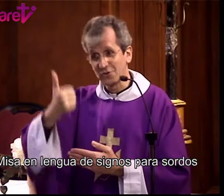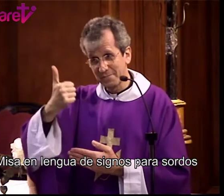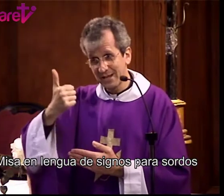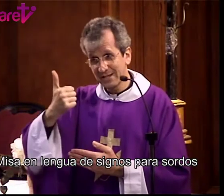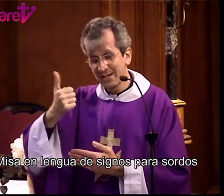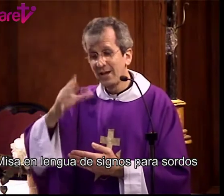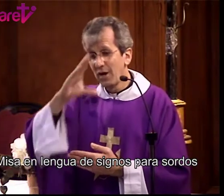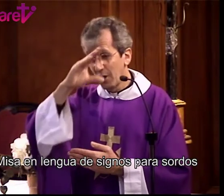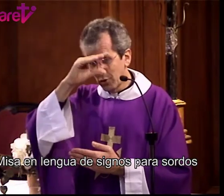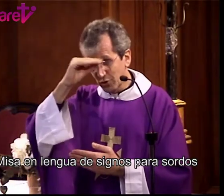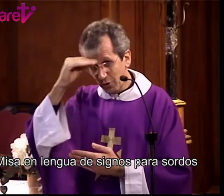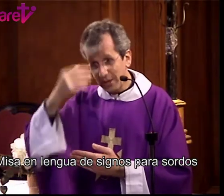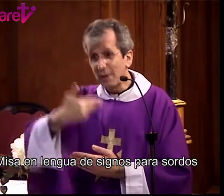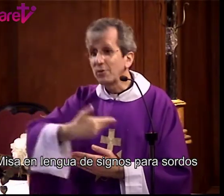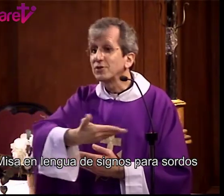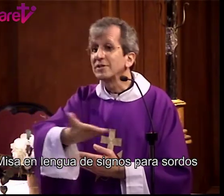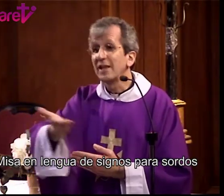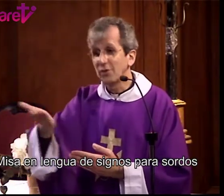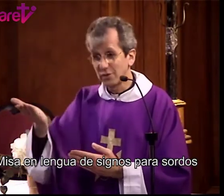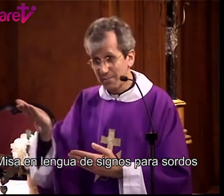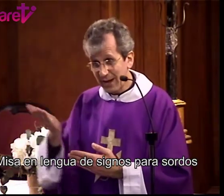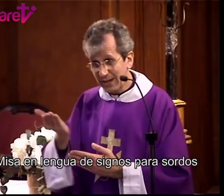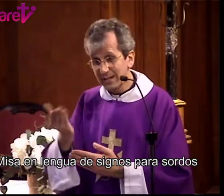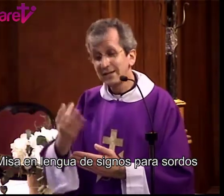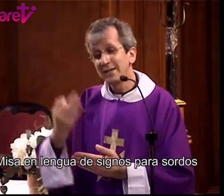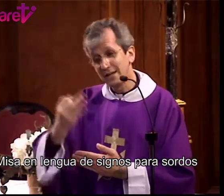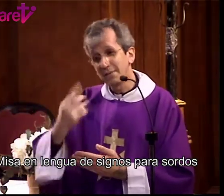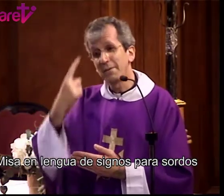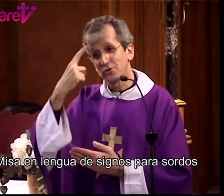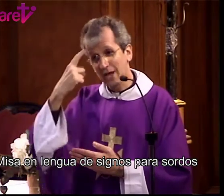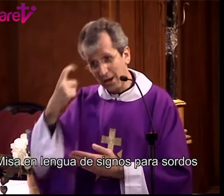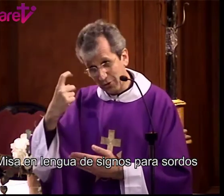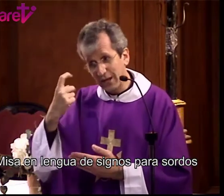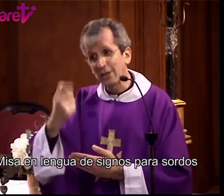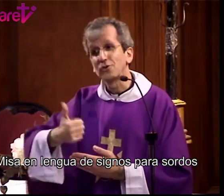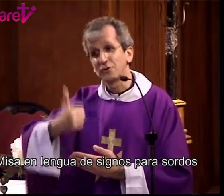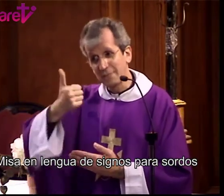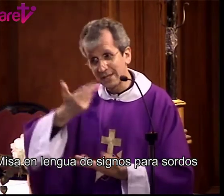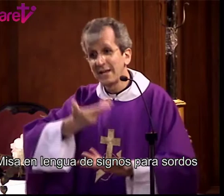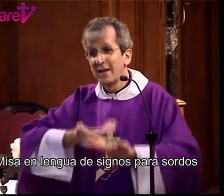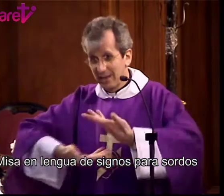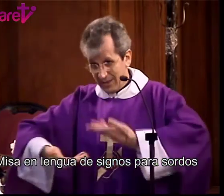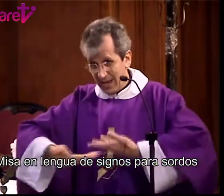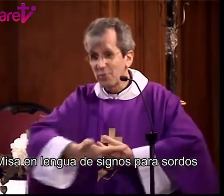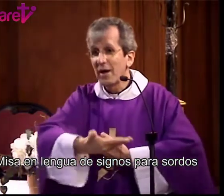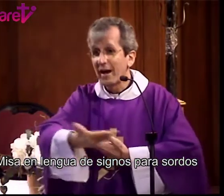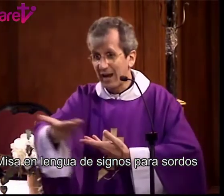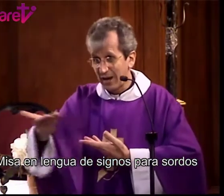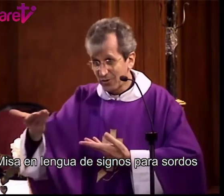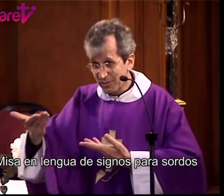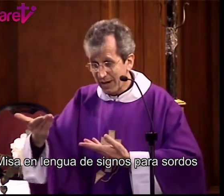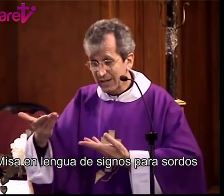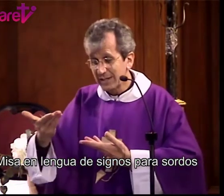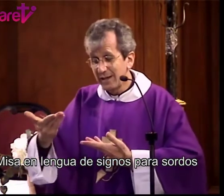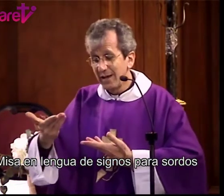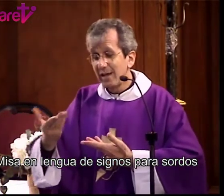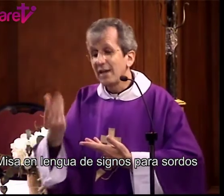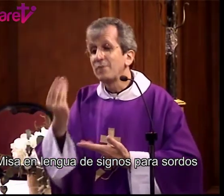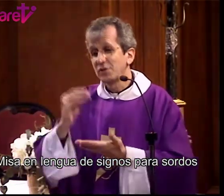más, nos olvidamos de los demás y debemos acordarnos más de ayudar a los demás, y muchas